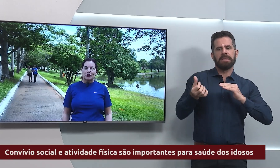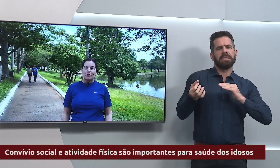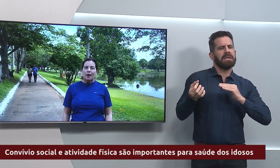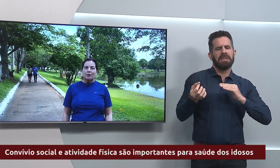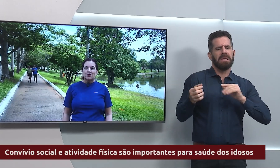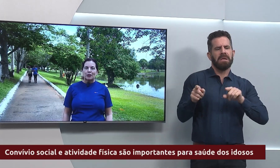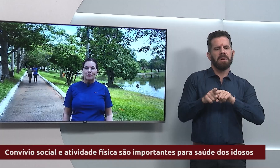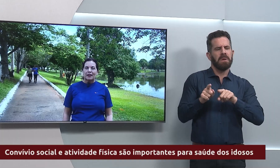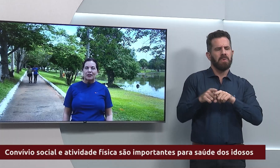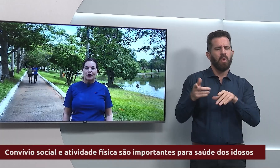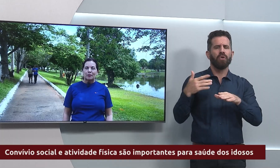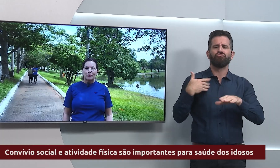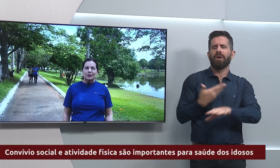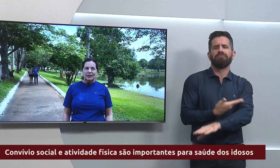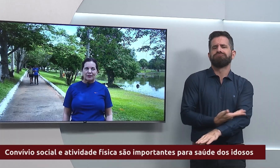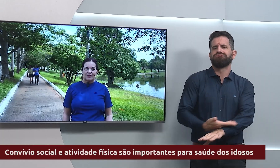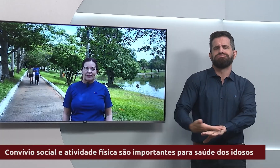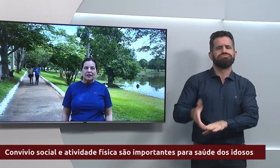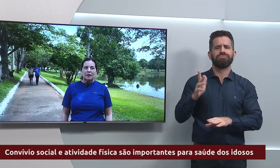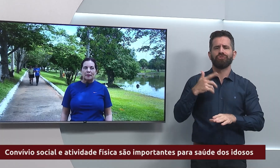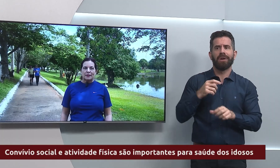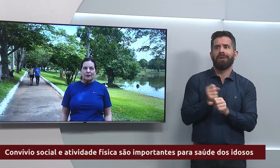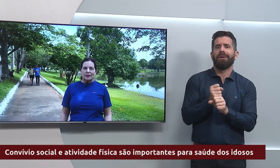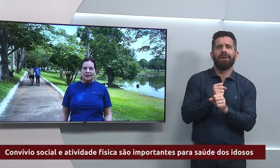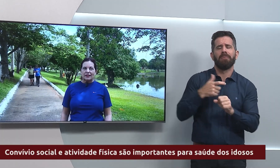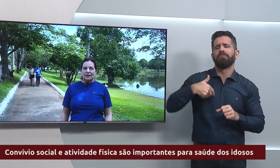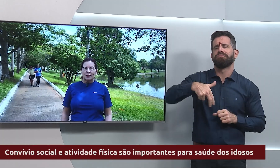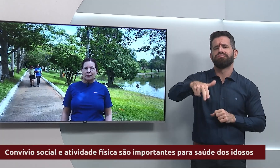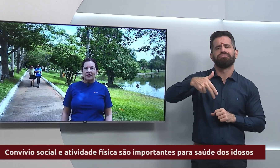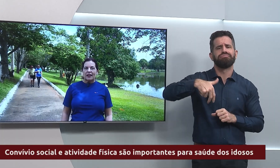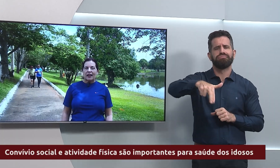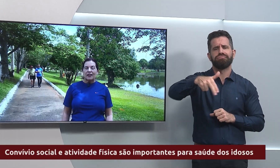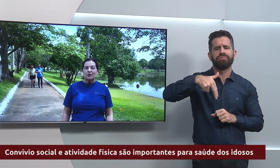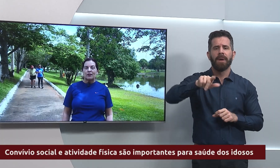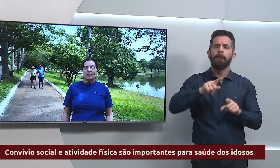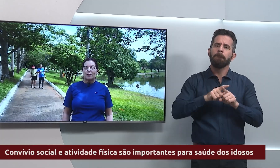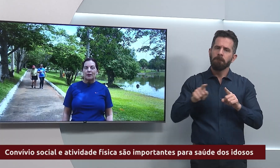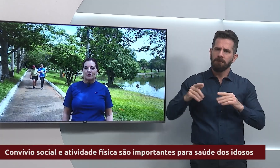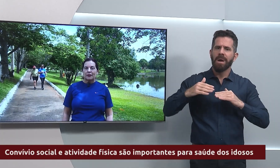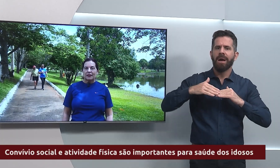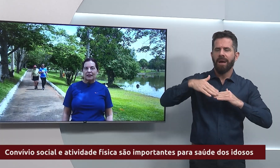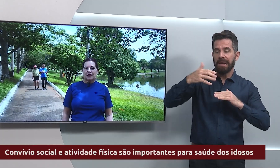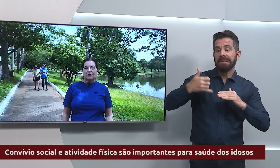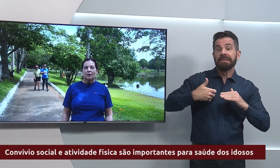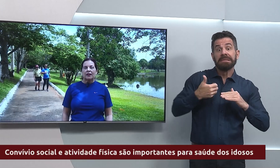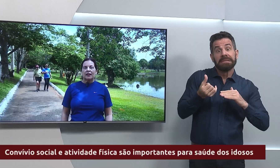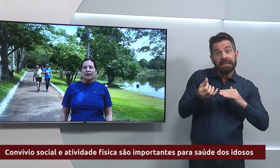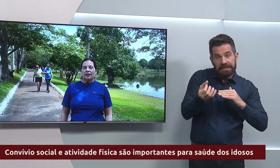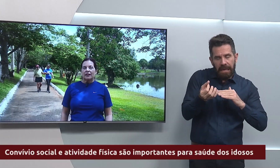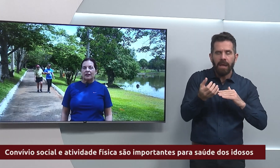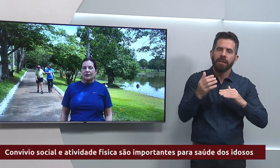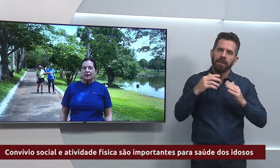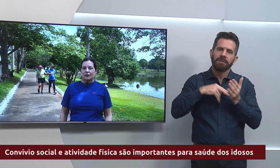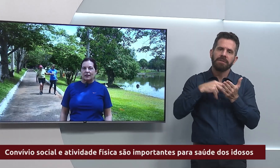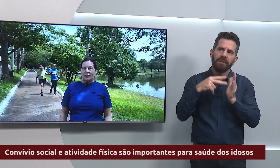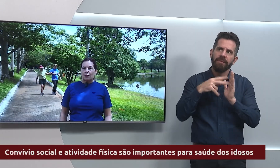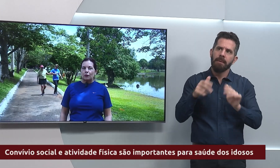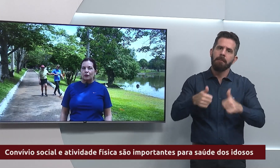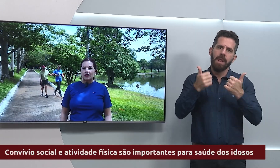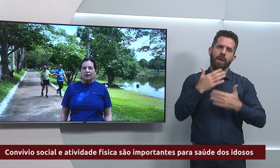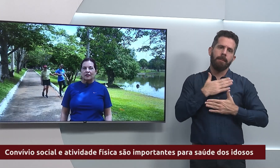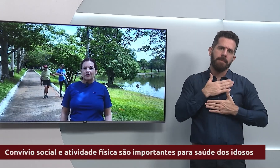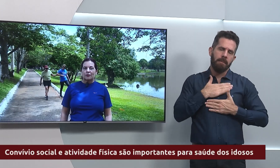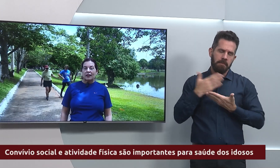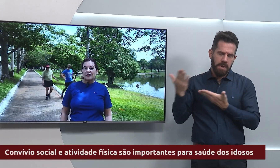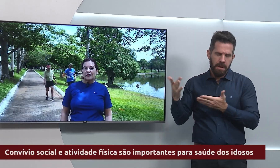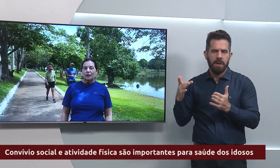porque eu já tenho o hábito de caminhar já há muitos anos. Mas com certeza, com a idade, fará melhor ainda. E a questão da